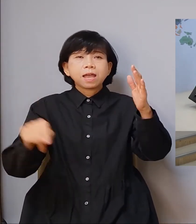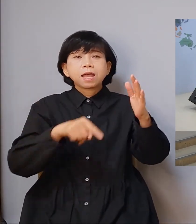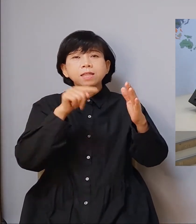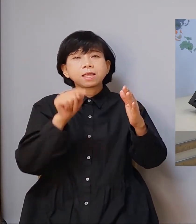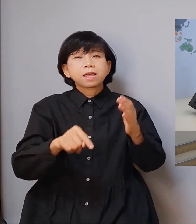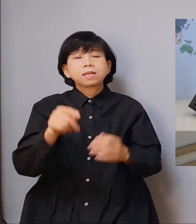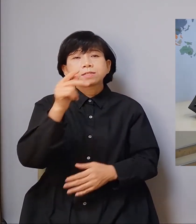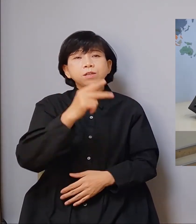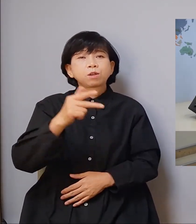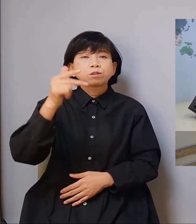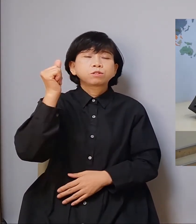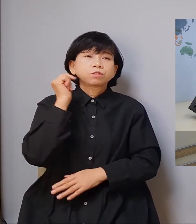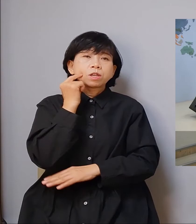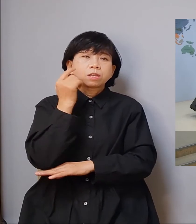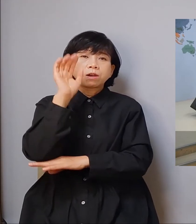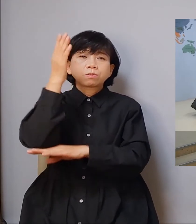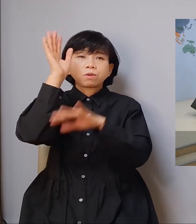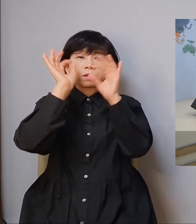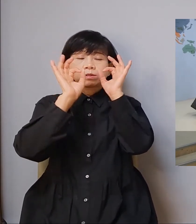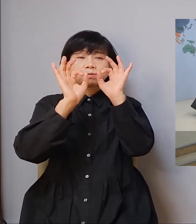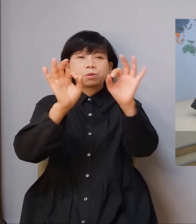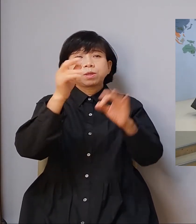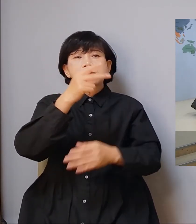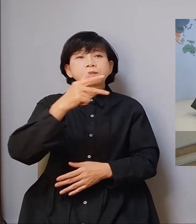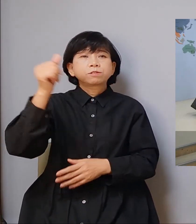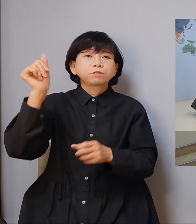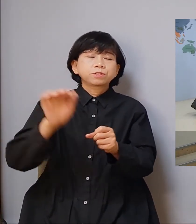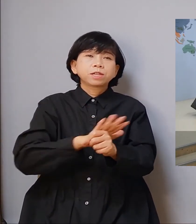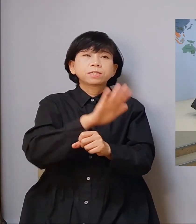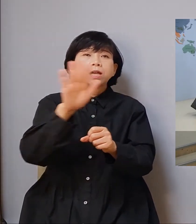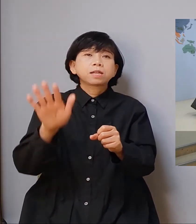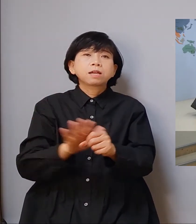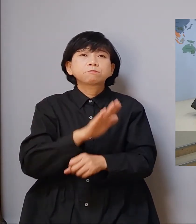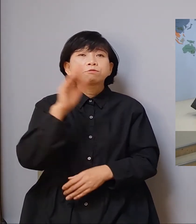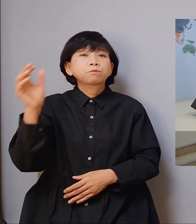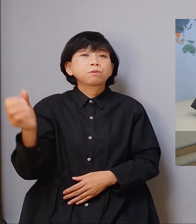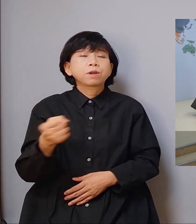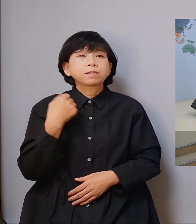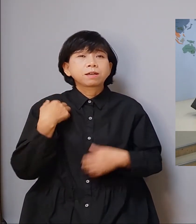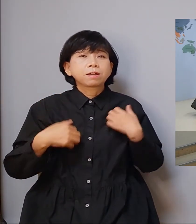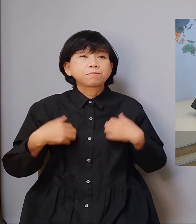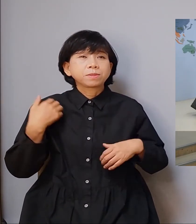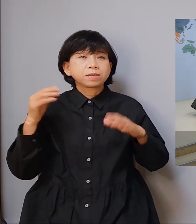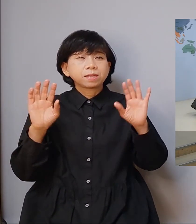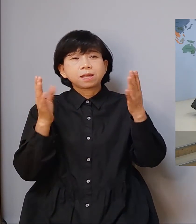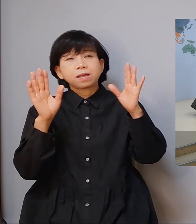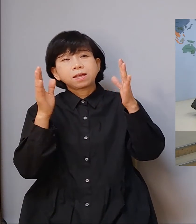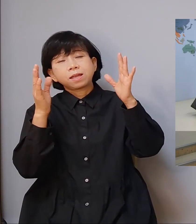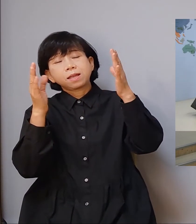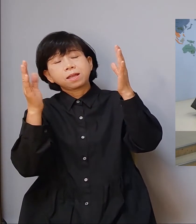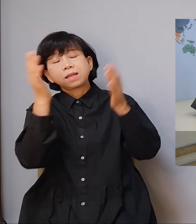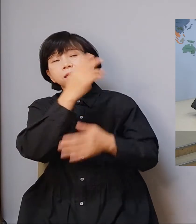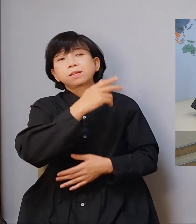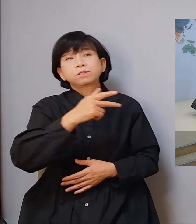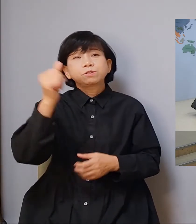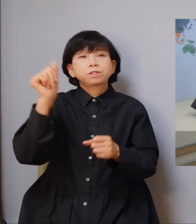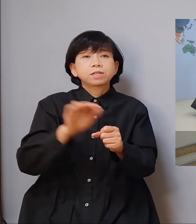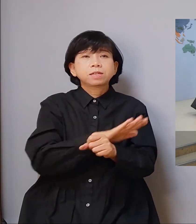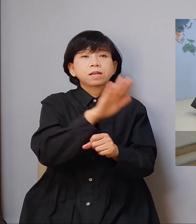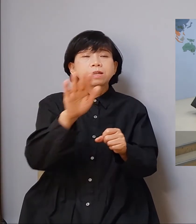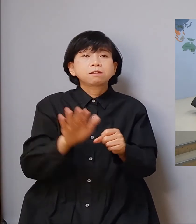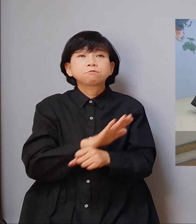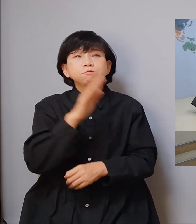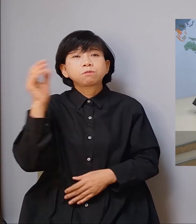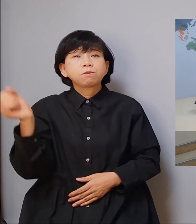형제 안에서 주의 영광을 보내 주의 사랑 한 번 더 하겠습니다. 주의 사랑으로,